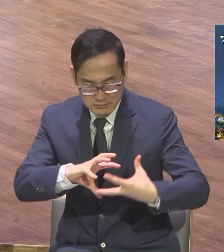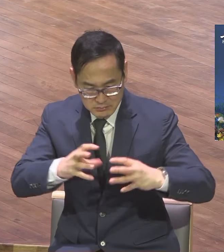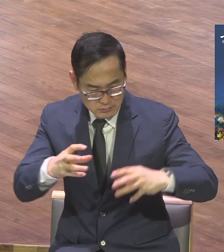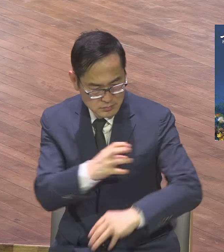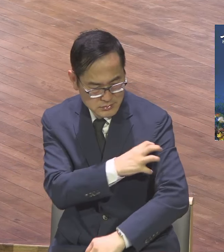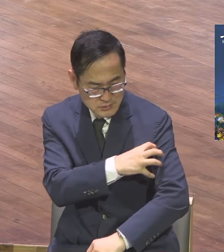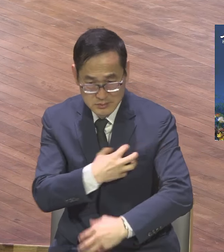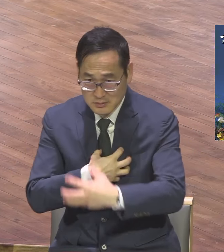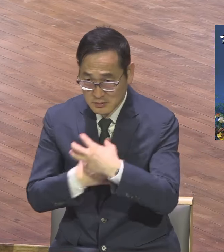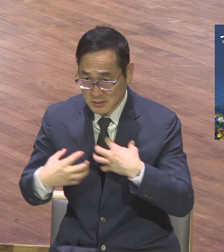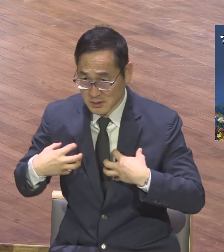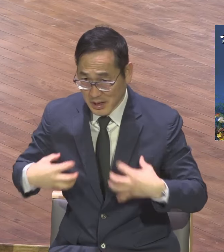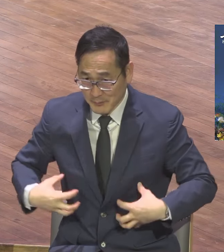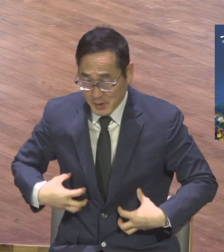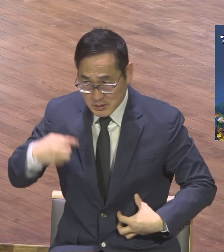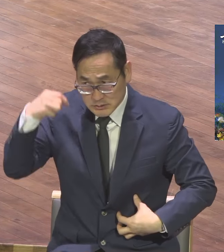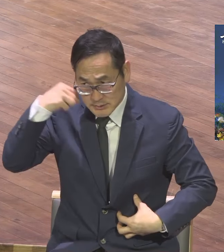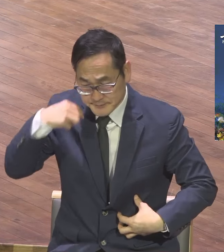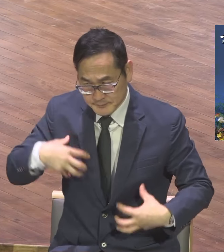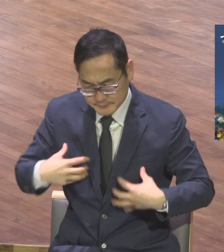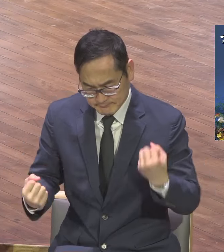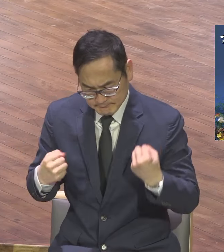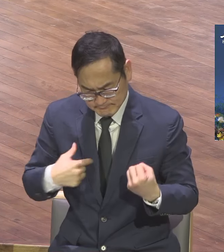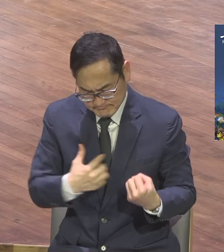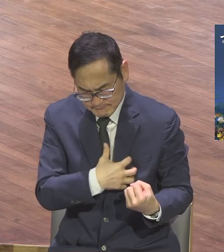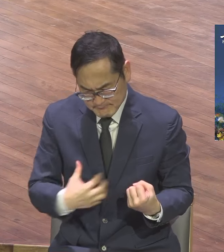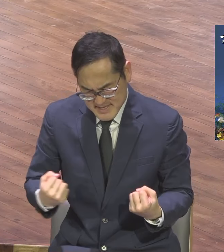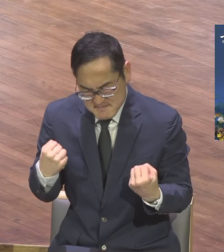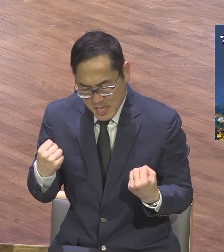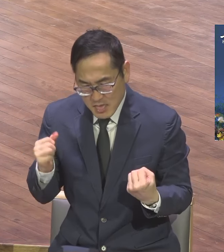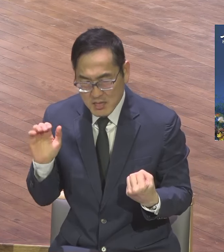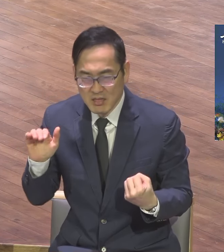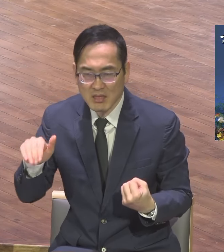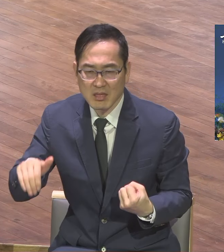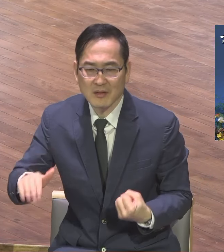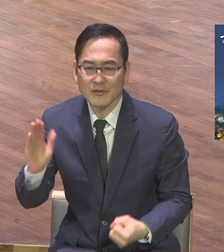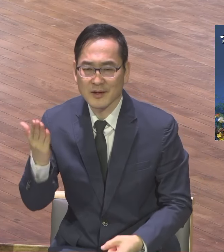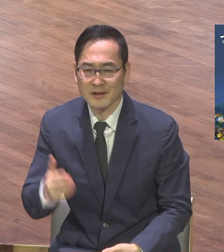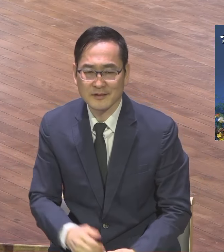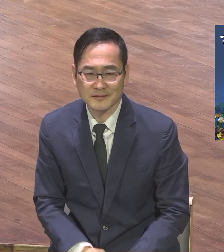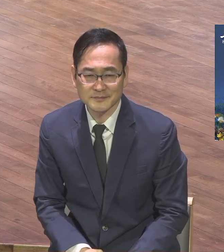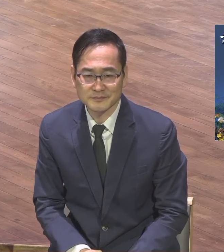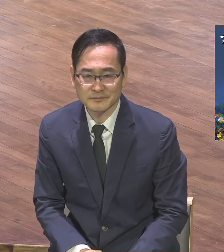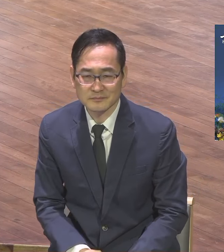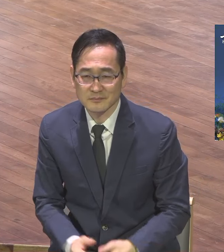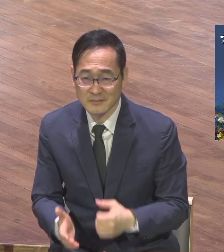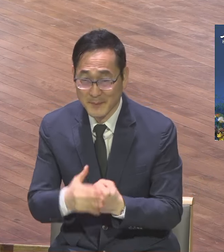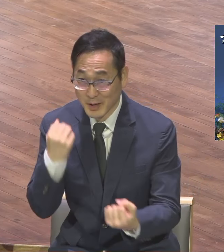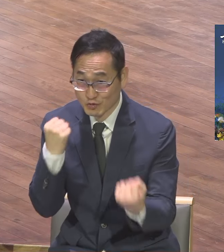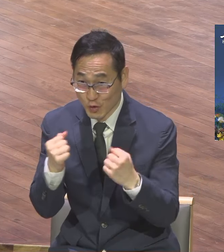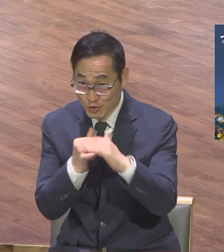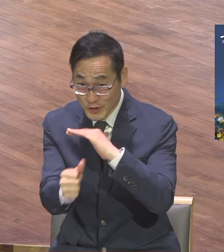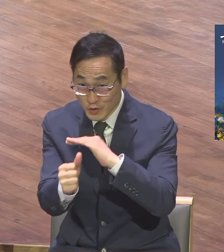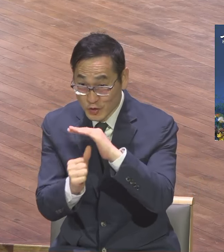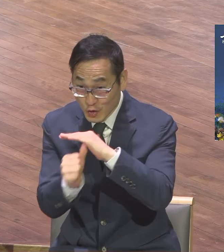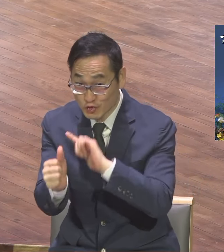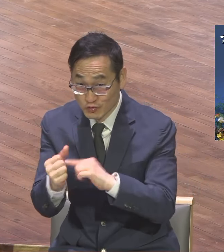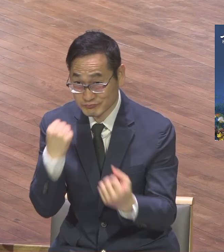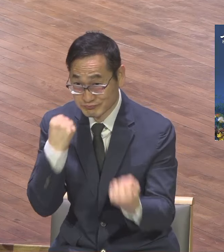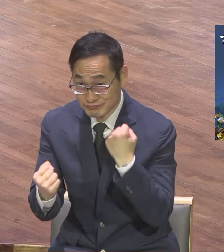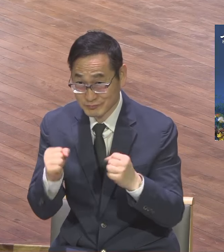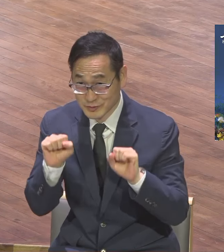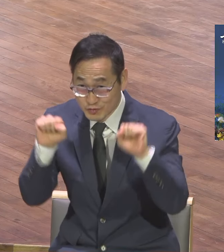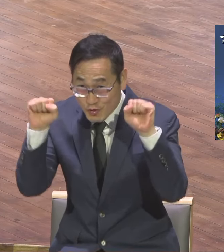감각이 잊어버리는 거예요. 그래서 운동선수들은요, 하루도 안 빠지고, 매일 쉬지